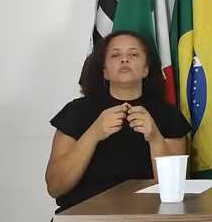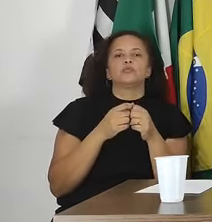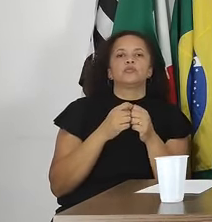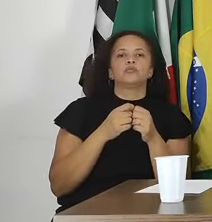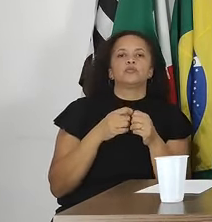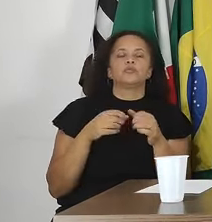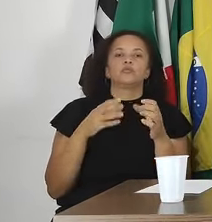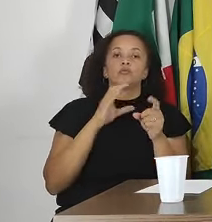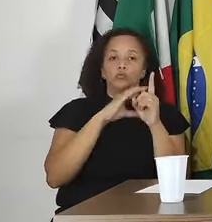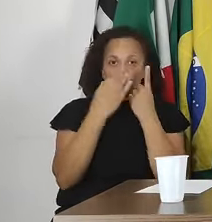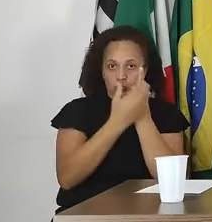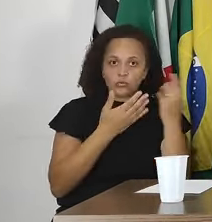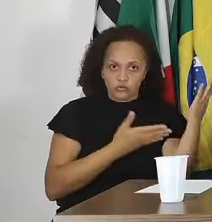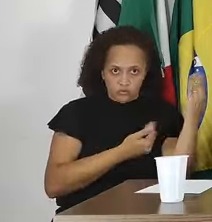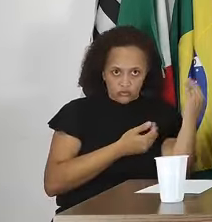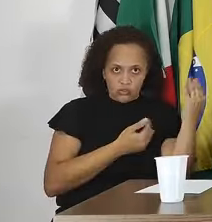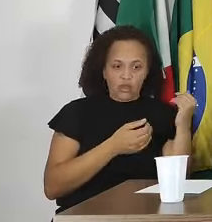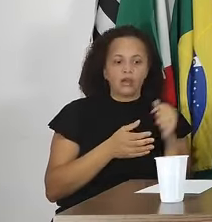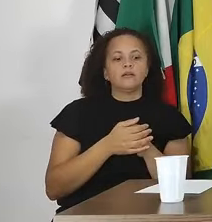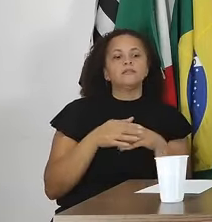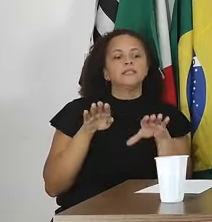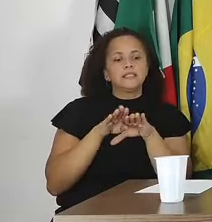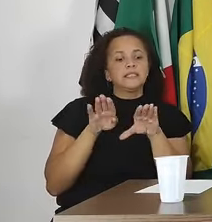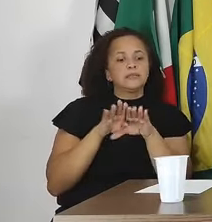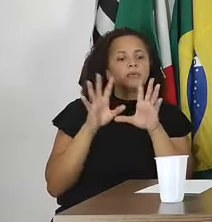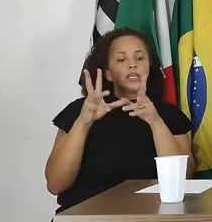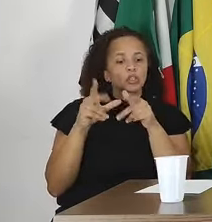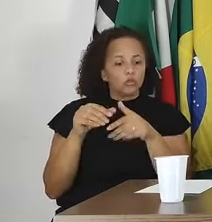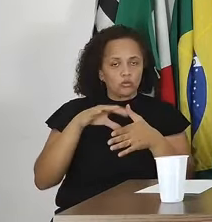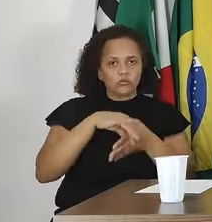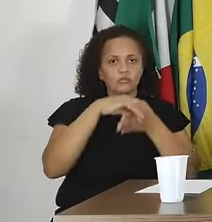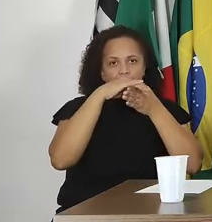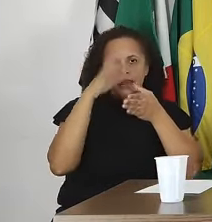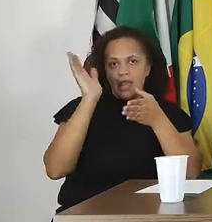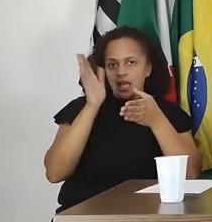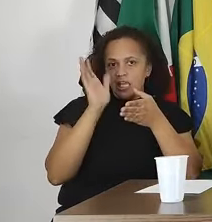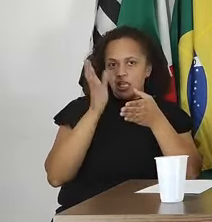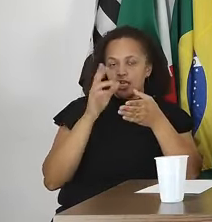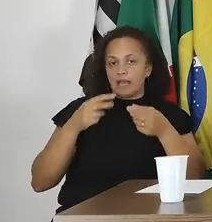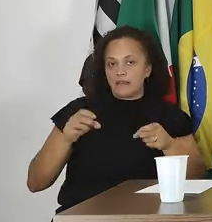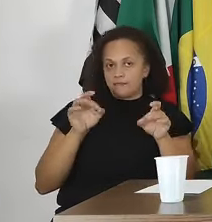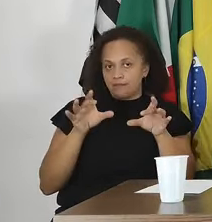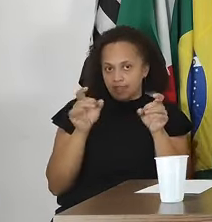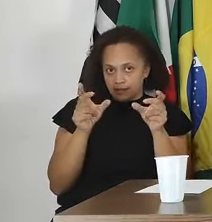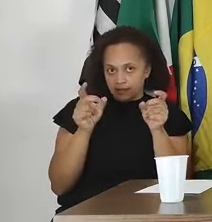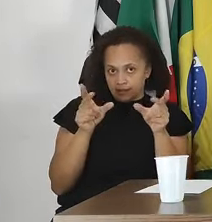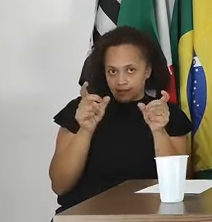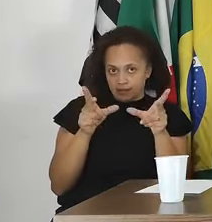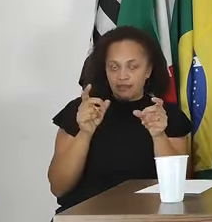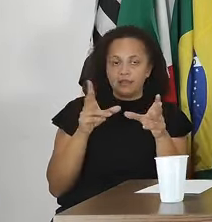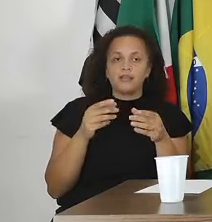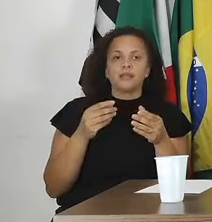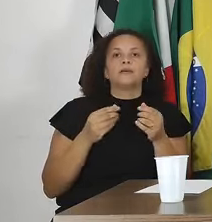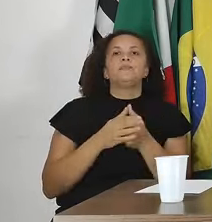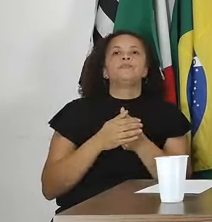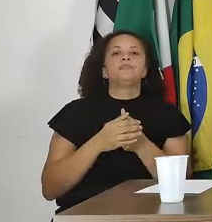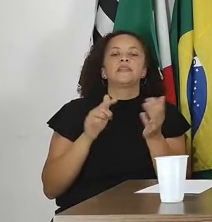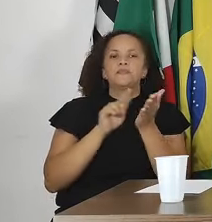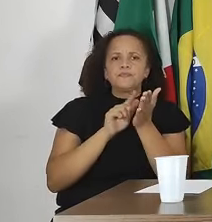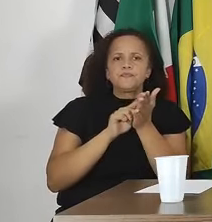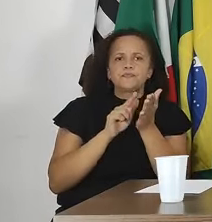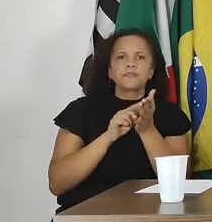todos os líderes já estão vendendo os convites, né? Pode procurar o líder da